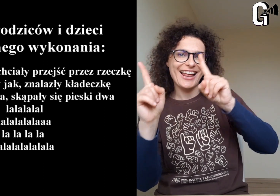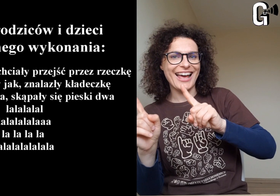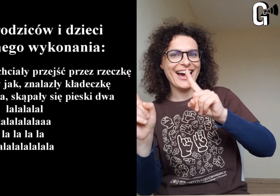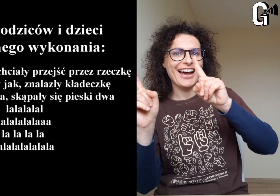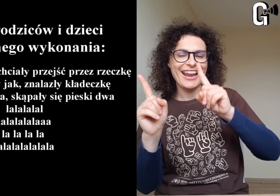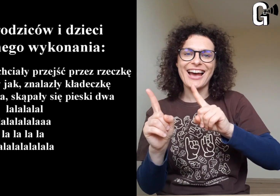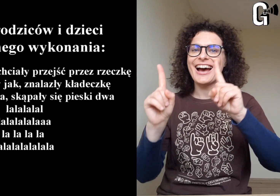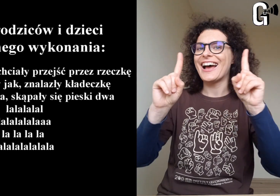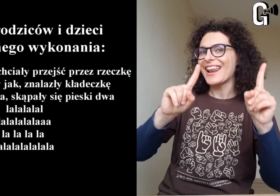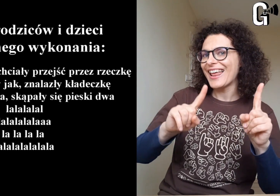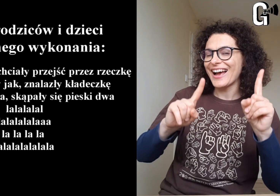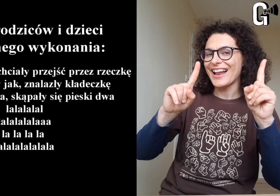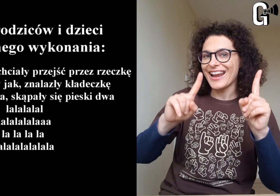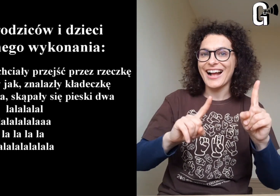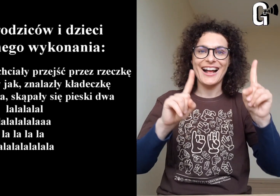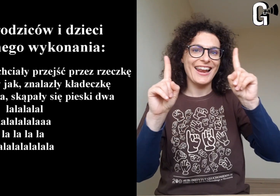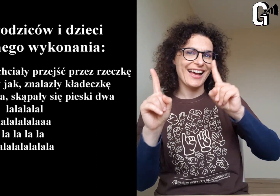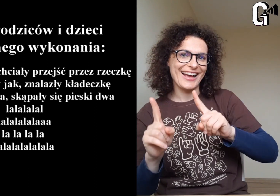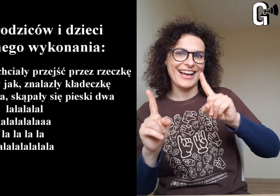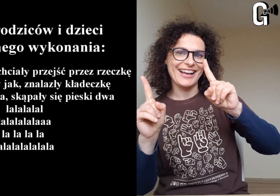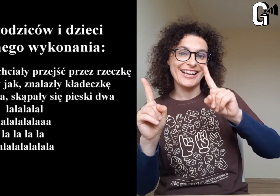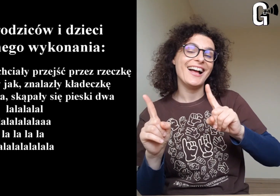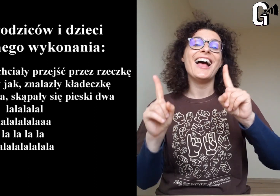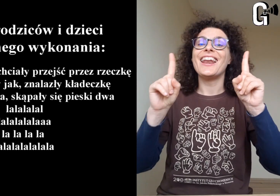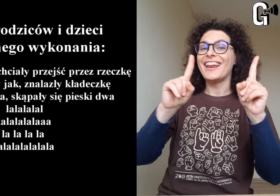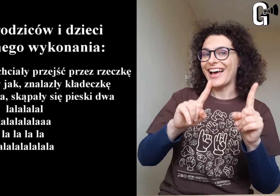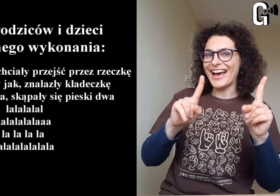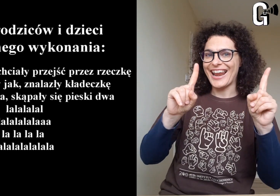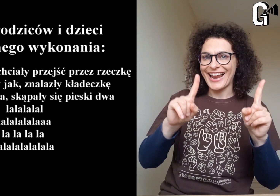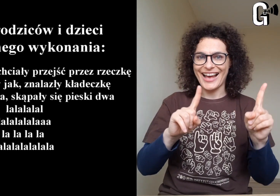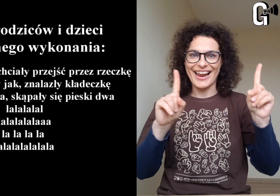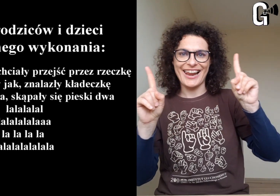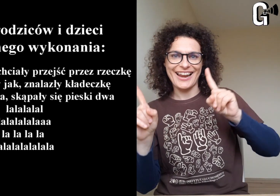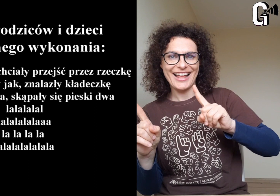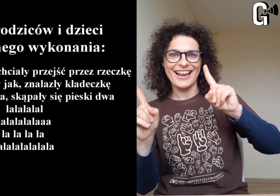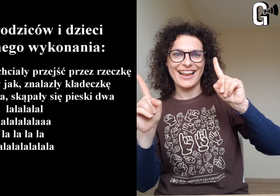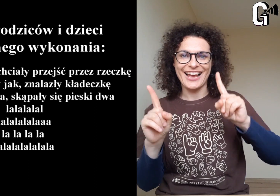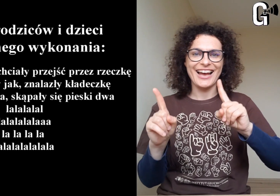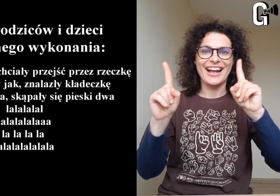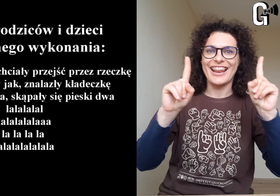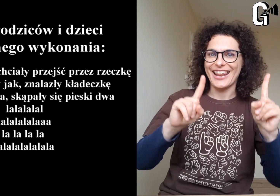la la la la la la la la la la la.